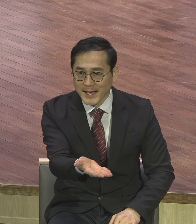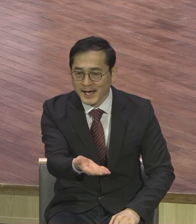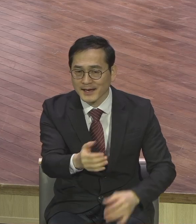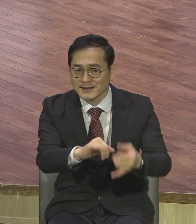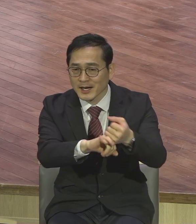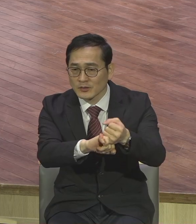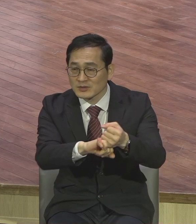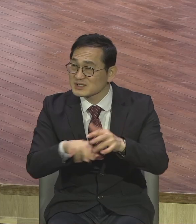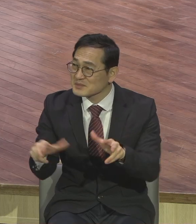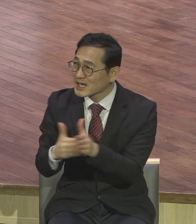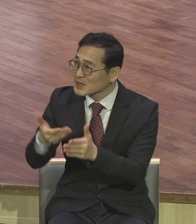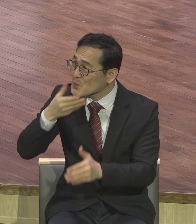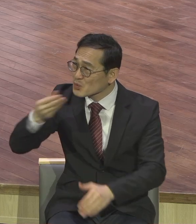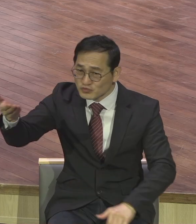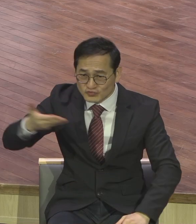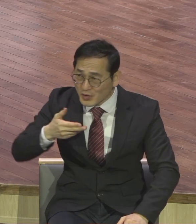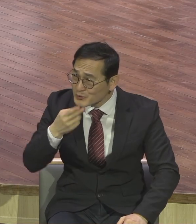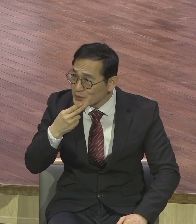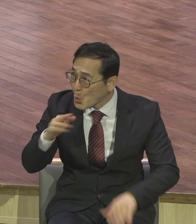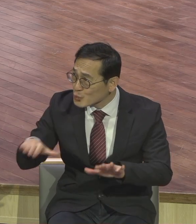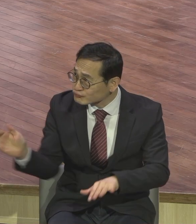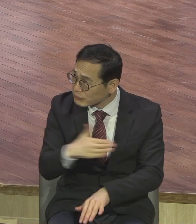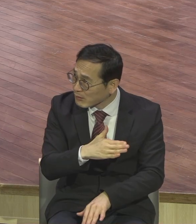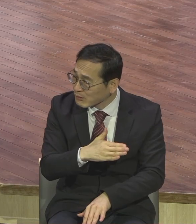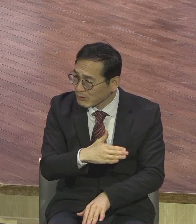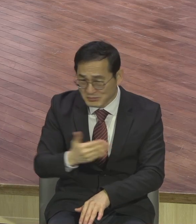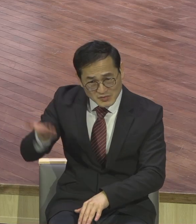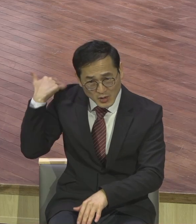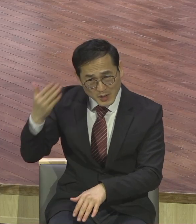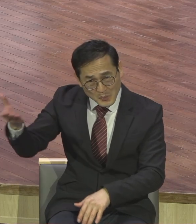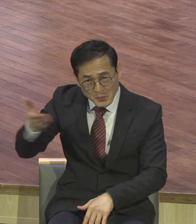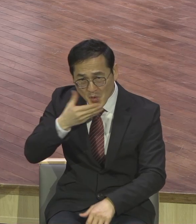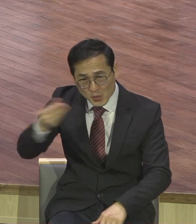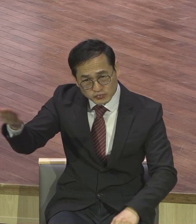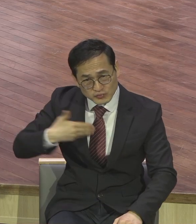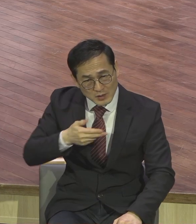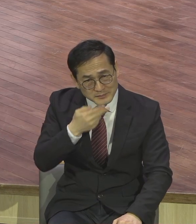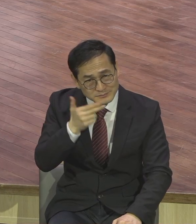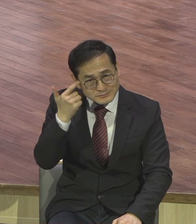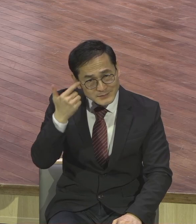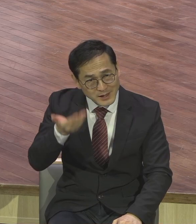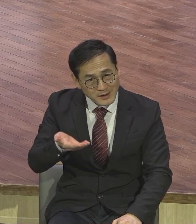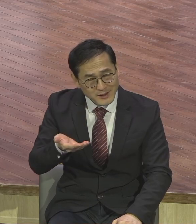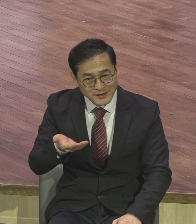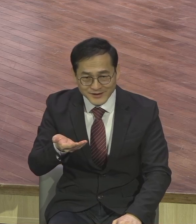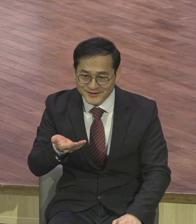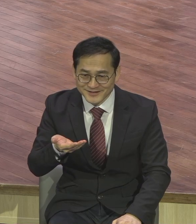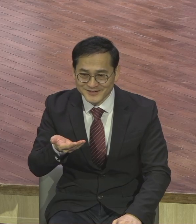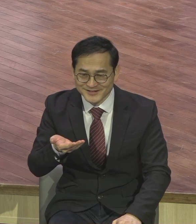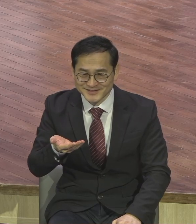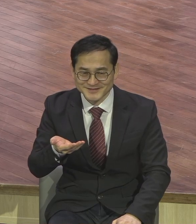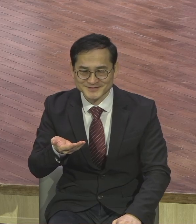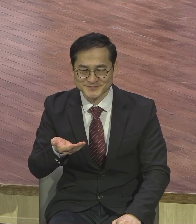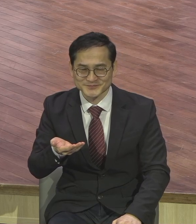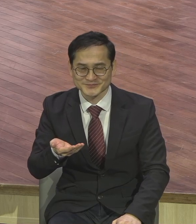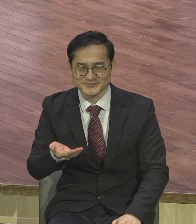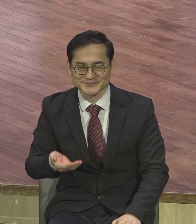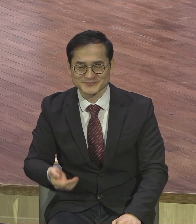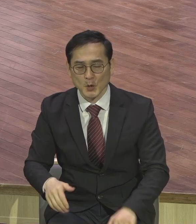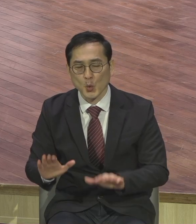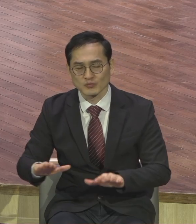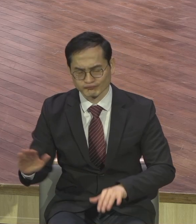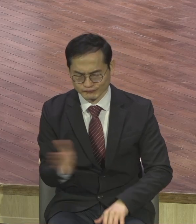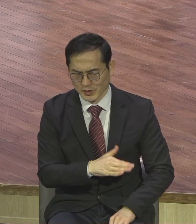그동안 복 안 줬는가 봐요. 복을 주리라. 조금 뭐 안 죽고 살 만큼 줬는가 봐. 오늘부터는